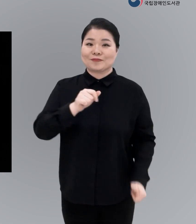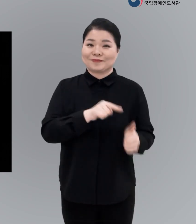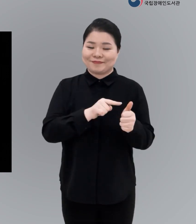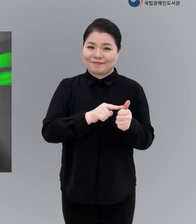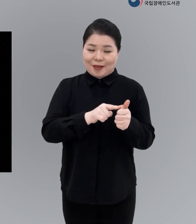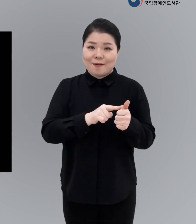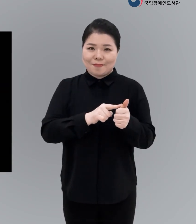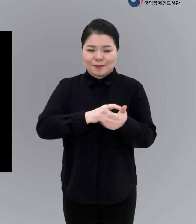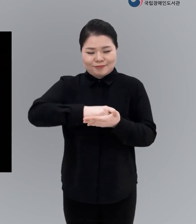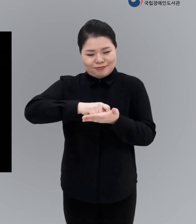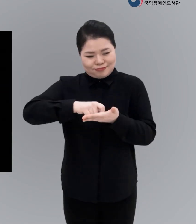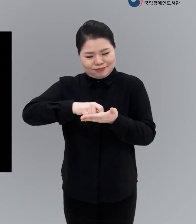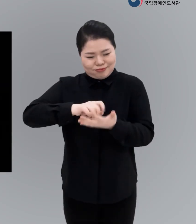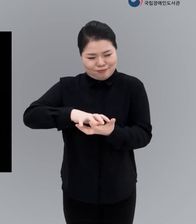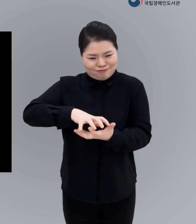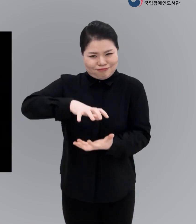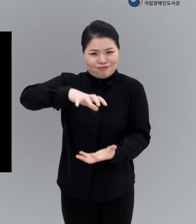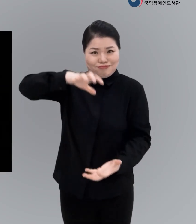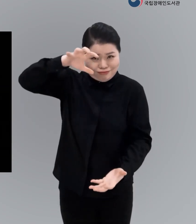기록.